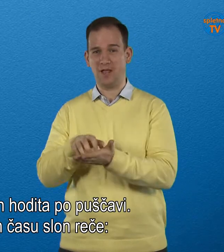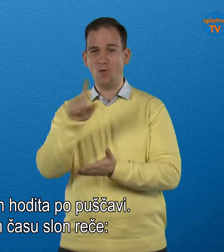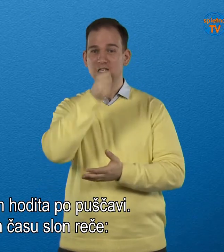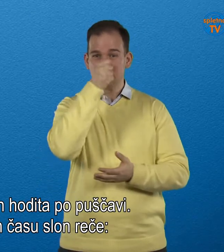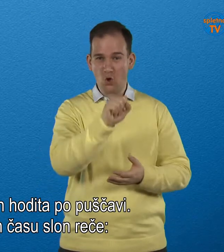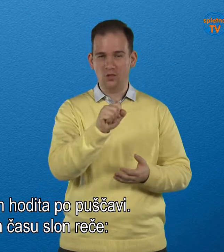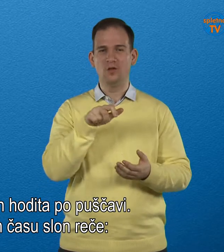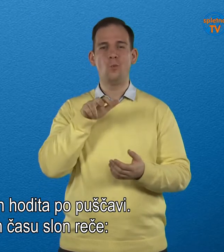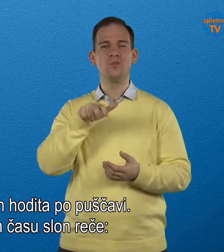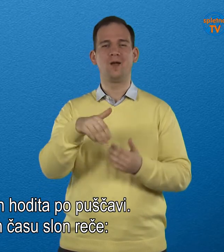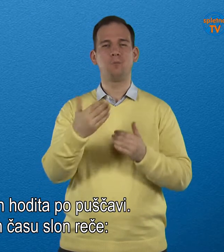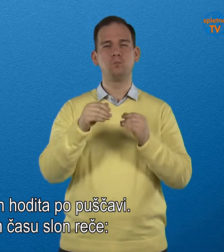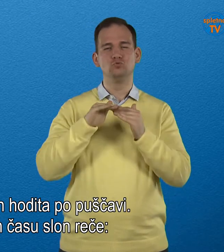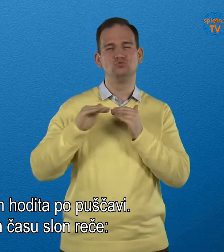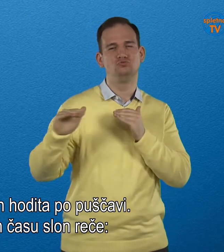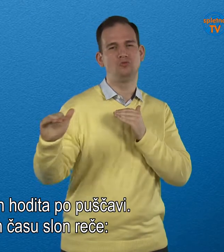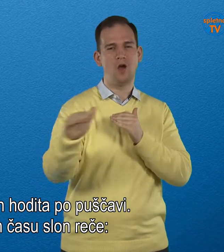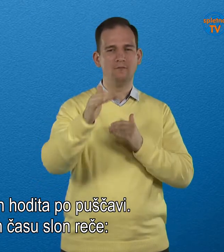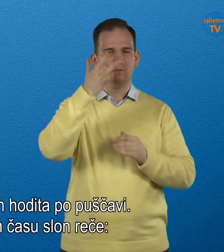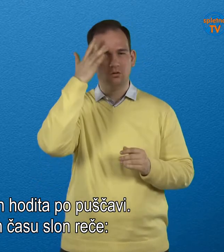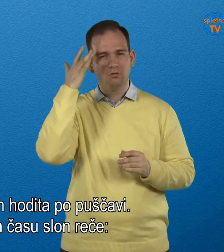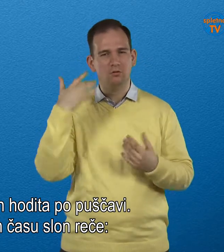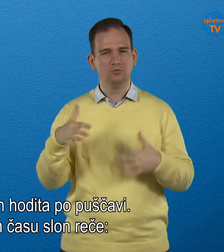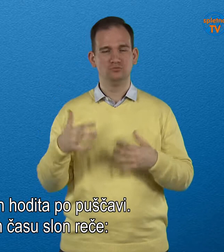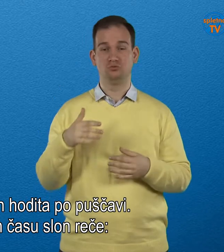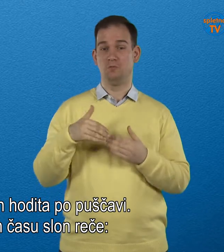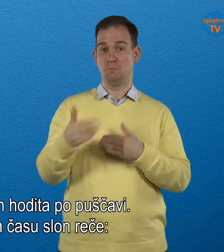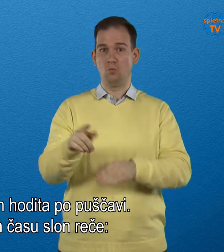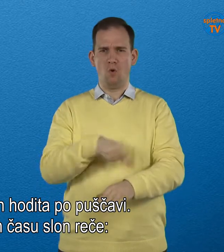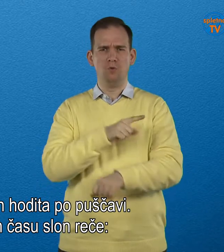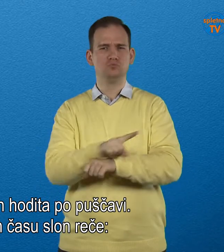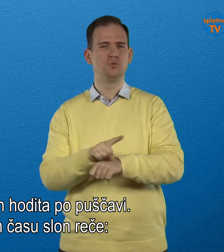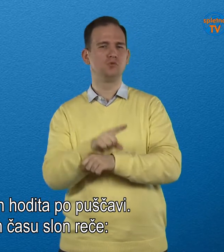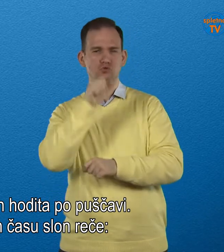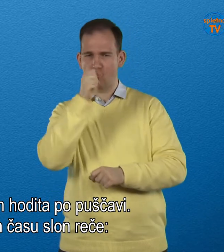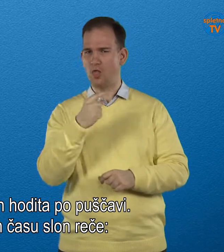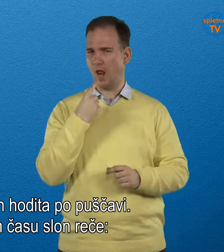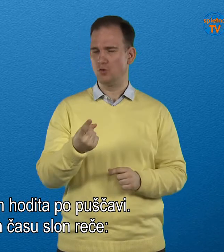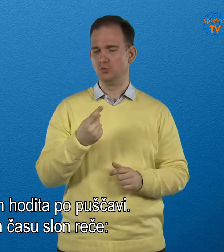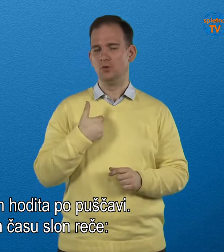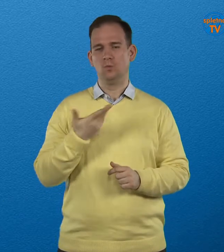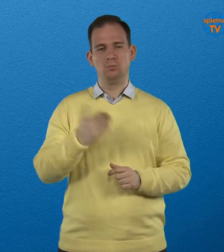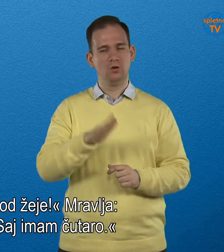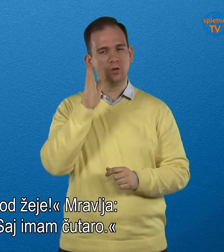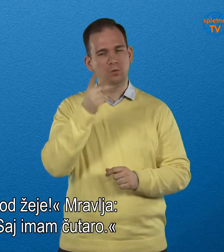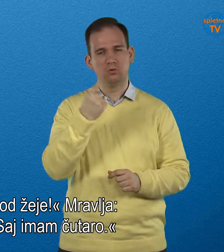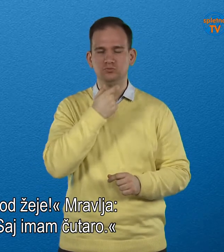Mravlja in slon hodita po puščavi. Po dolgem času slon reče: "Umrl bom od žeje."